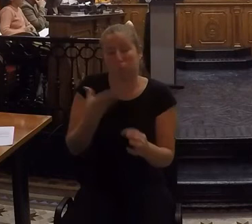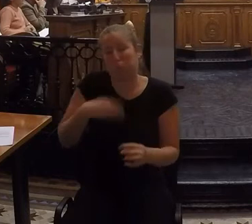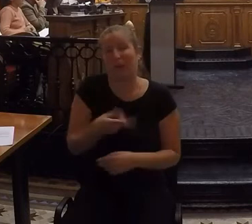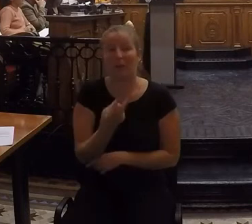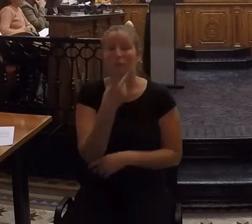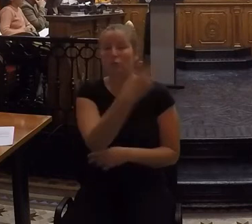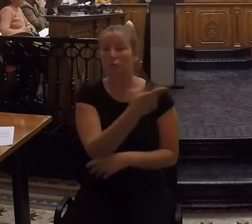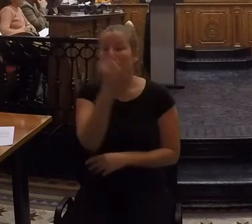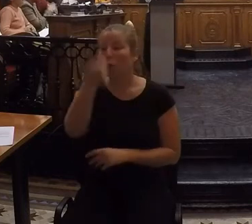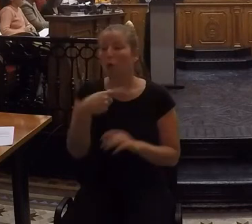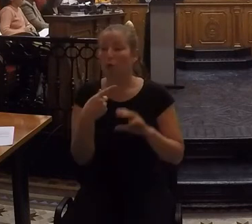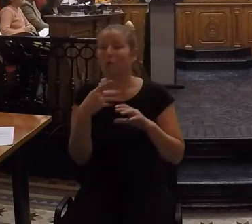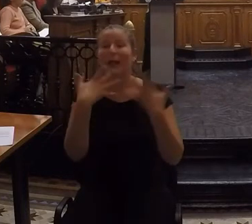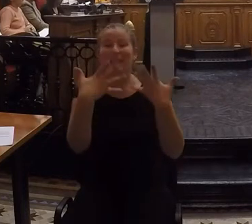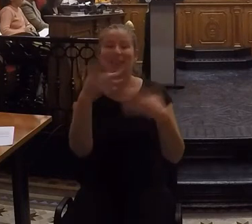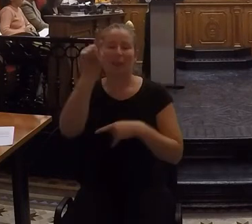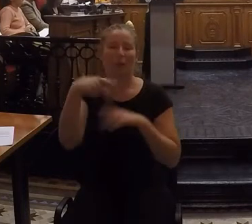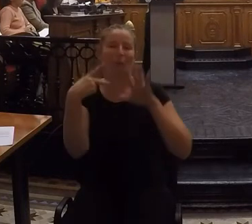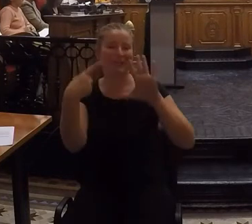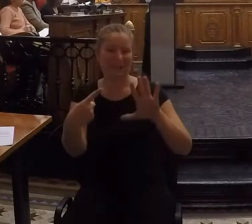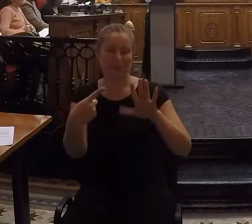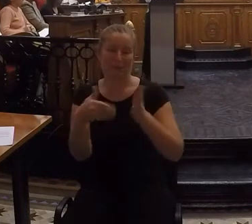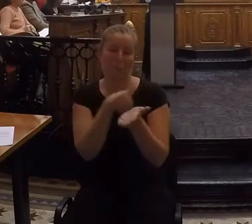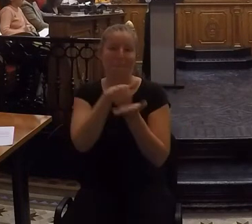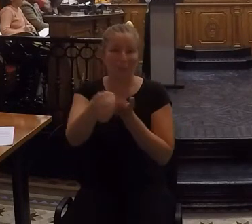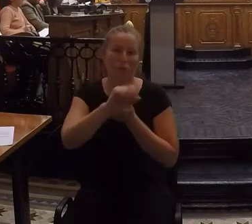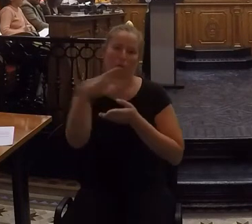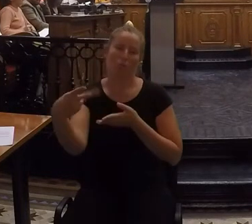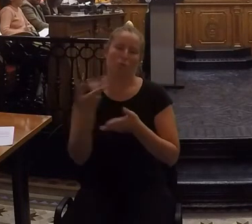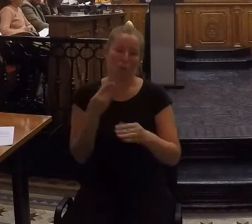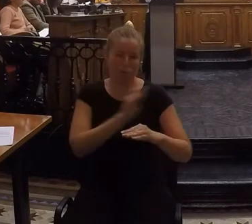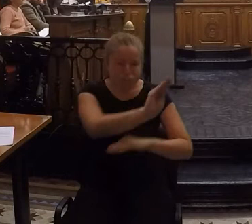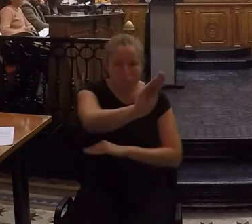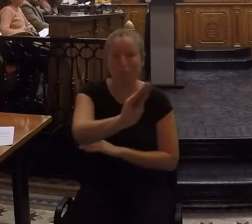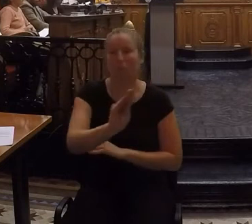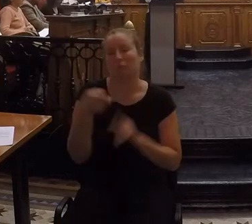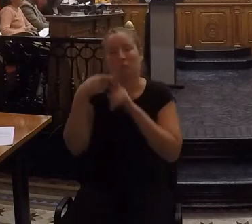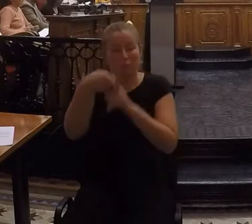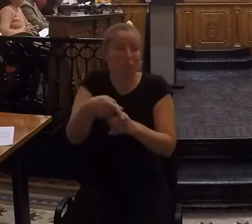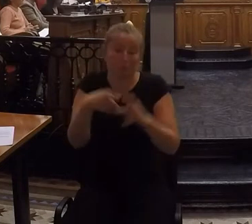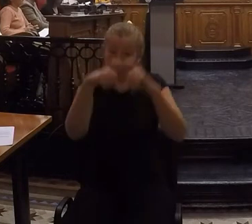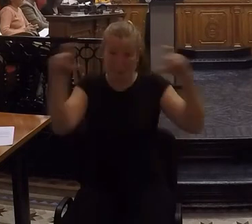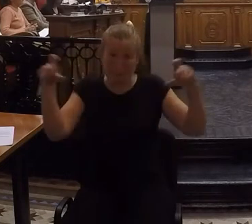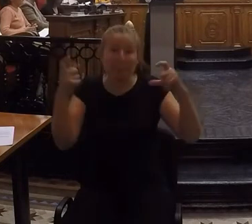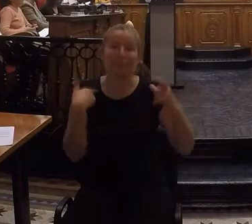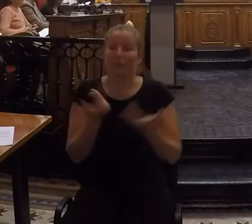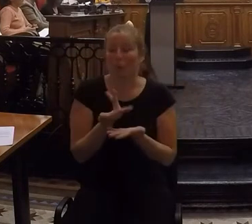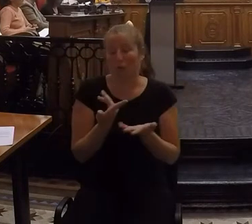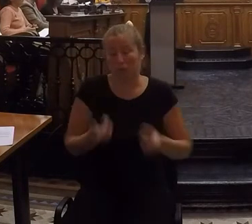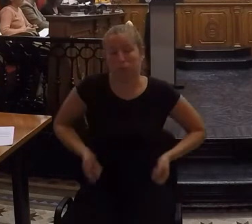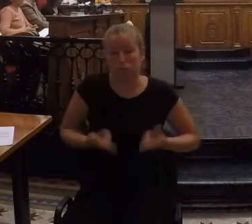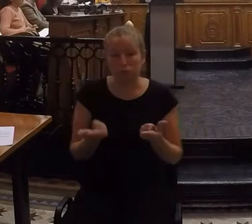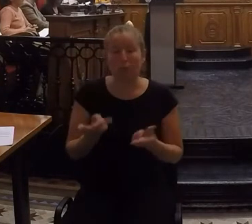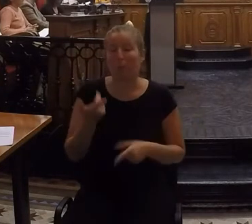cuales 6,9 se encuentran directamente financiados. El presupuesto de 2016 contaba con 5 millones